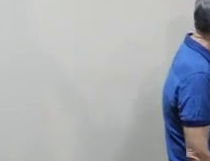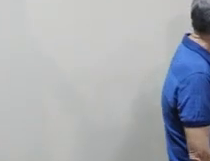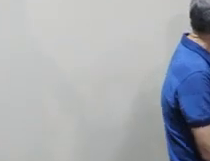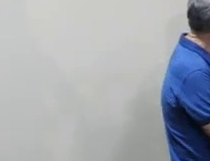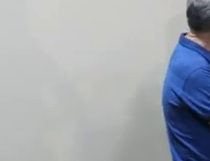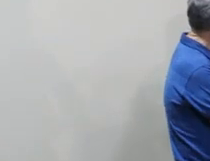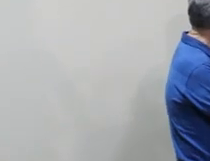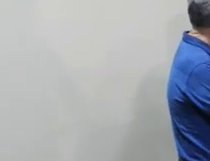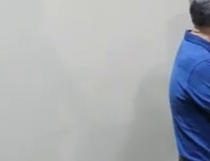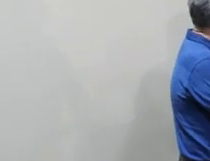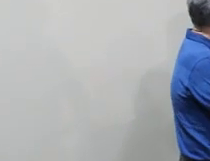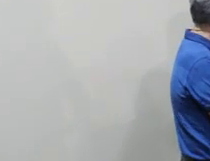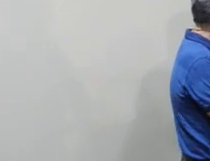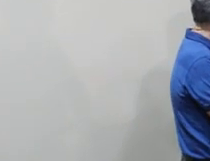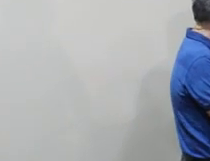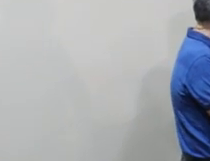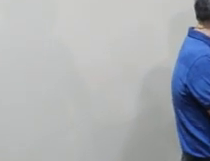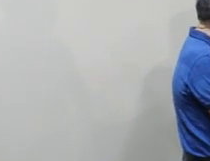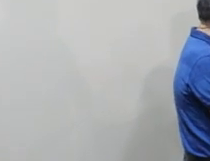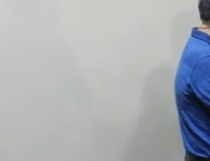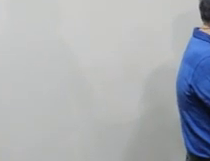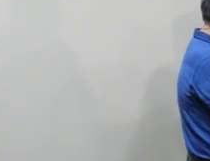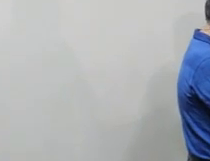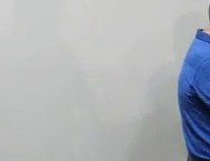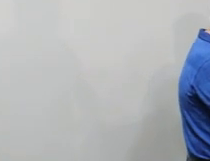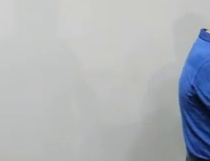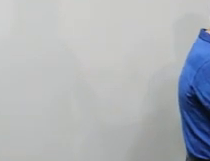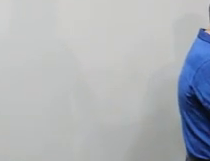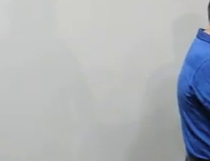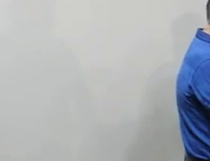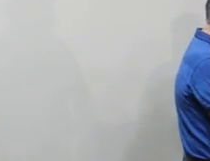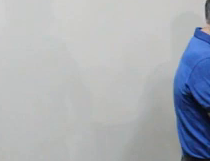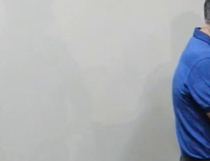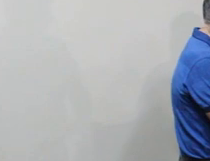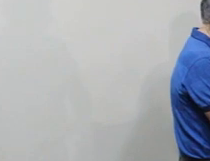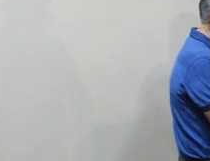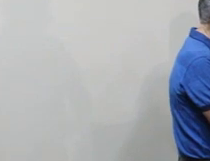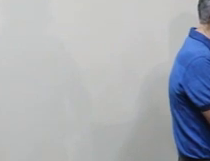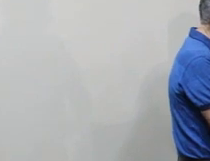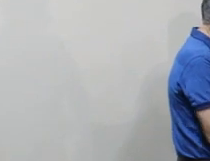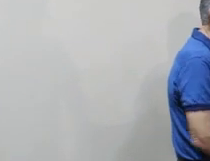Mas vamos apresentar o nosso palestrante de hoje.